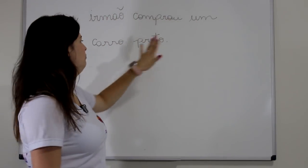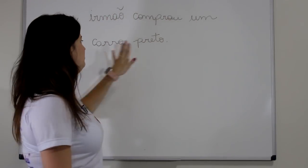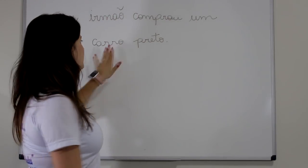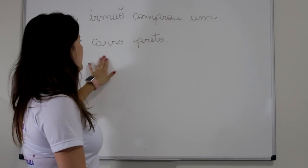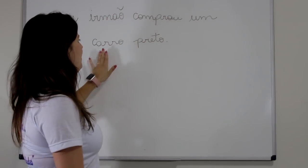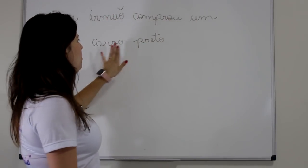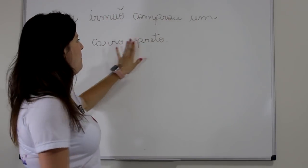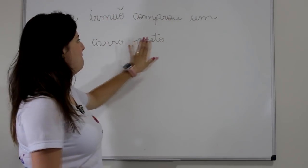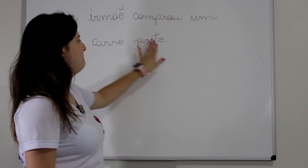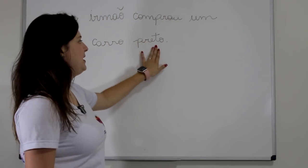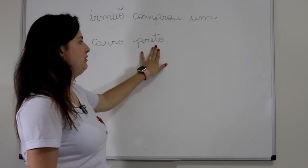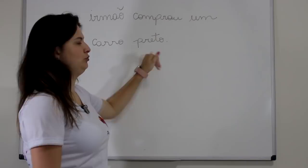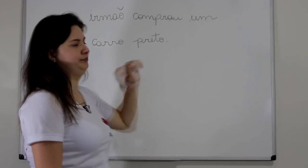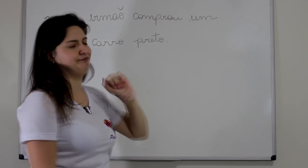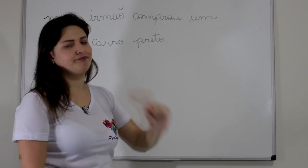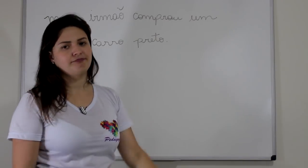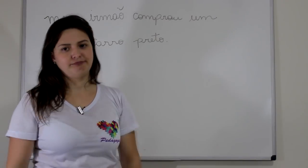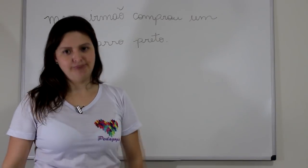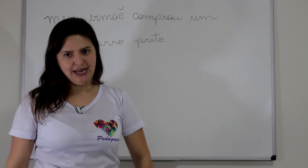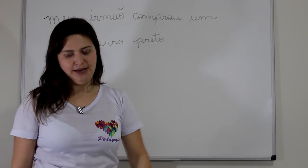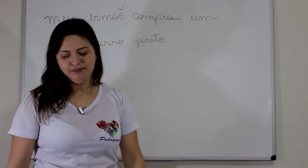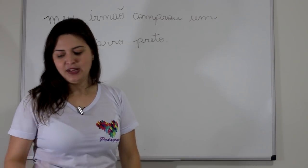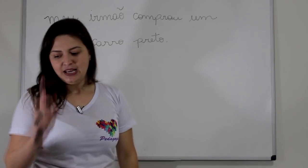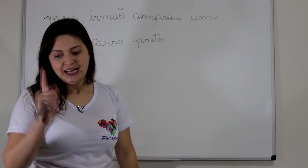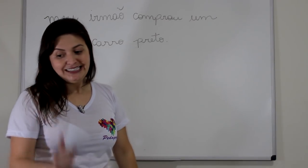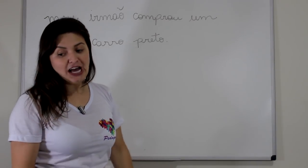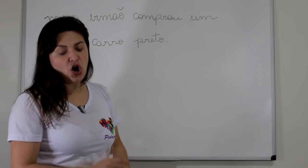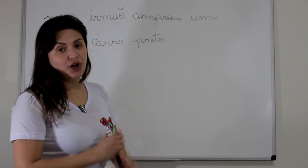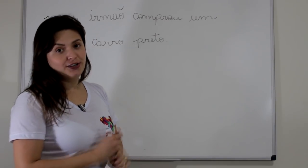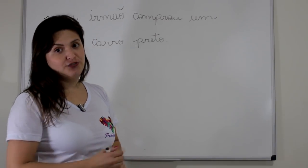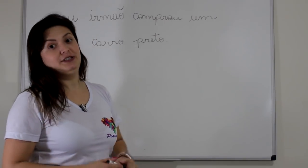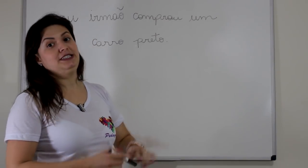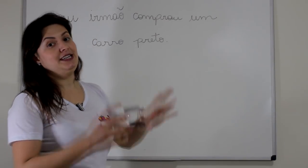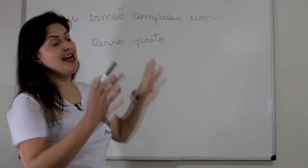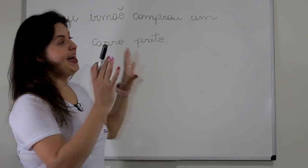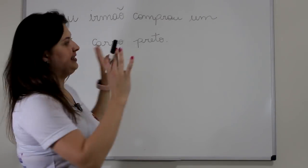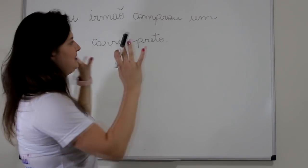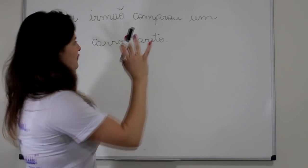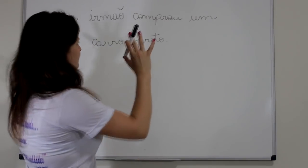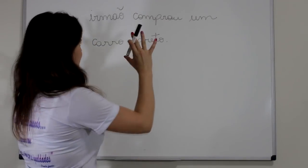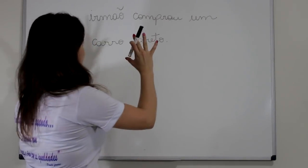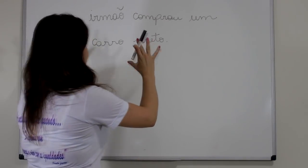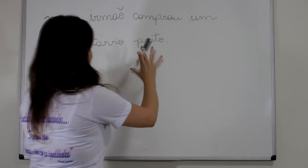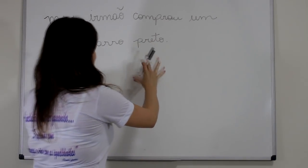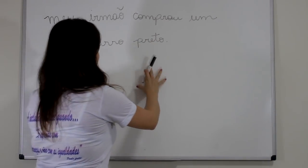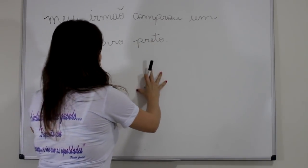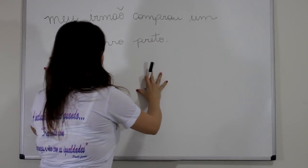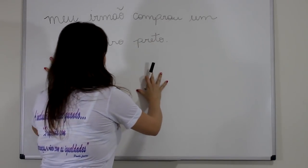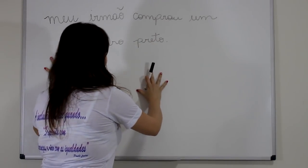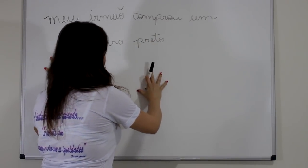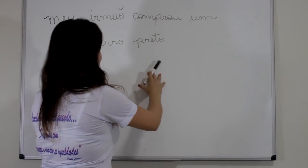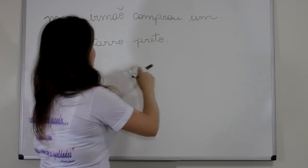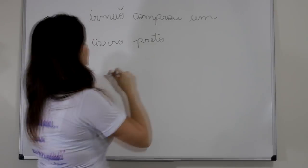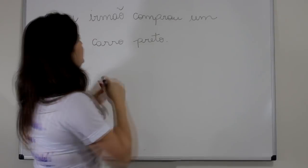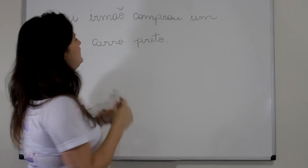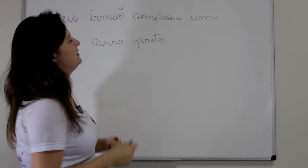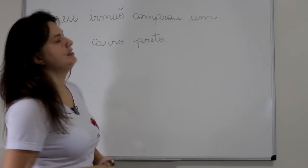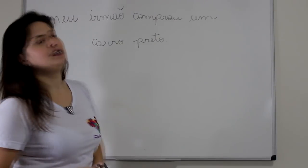um carro preto. Beleza? Na hora de fazer esta frase em libras,